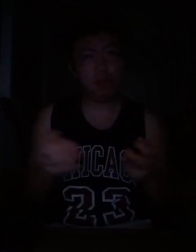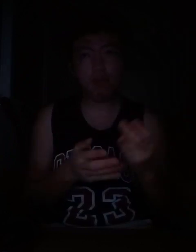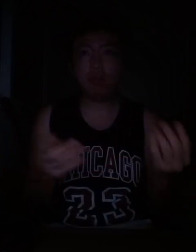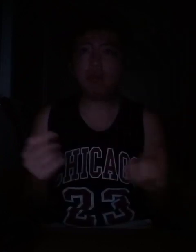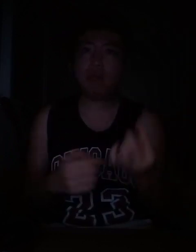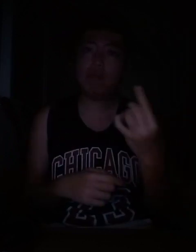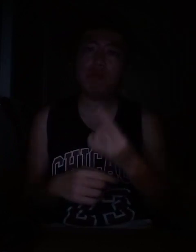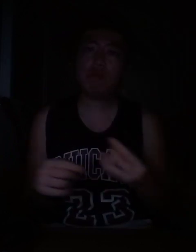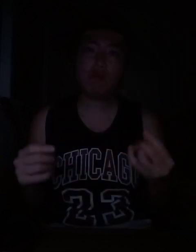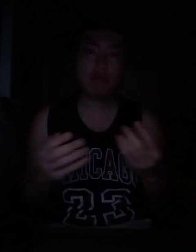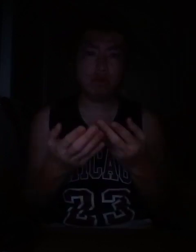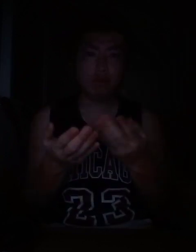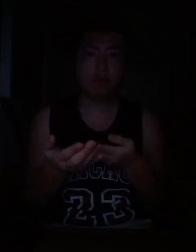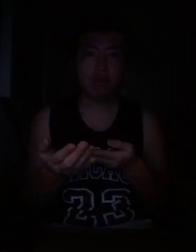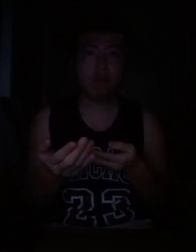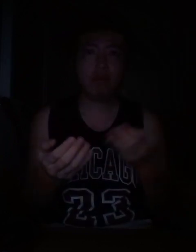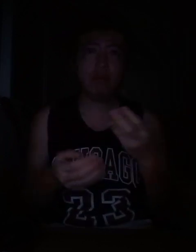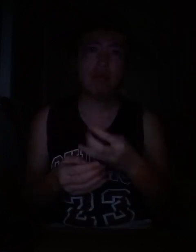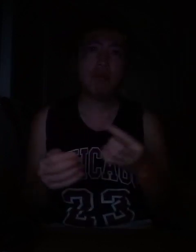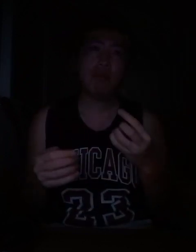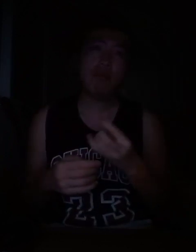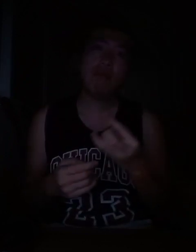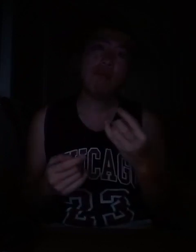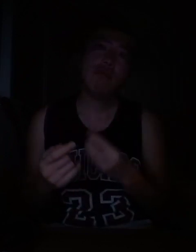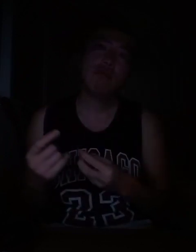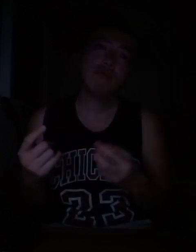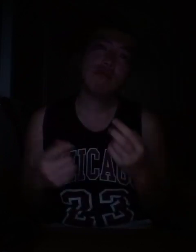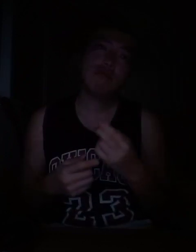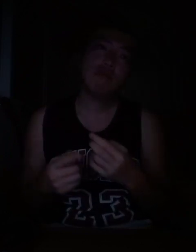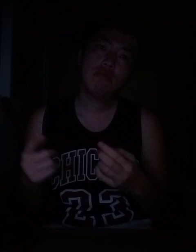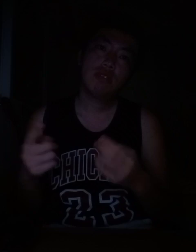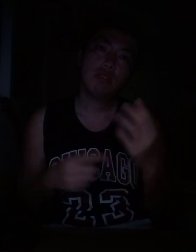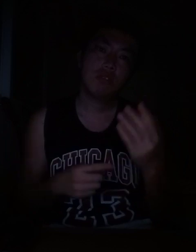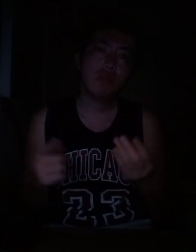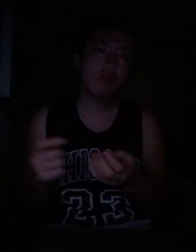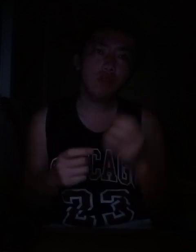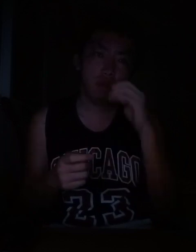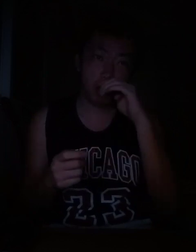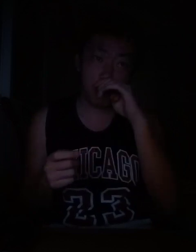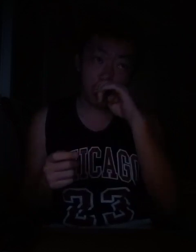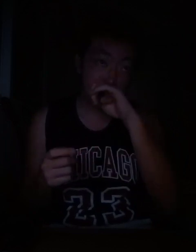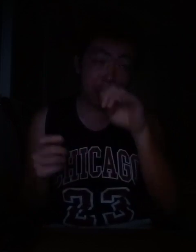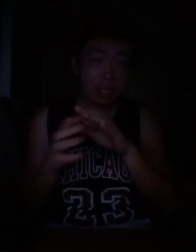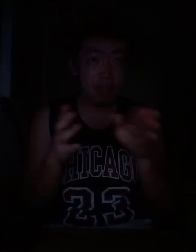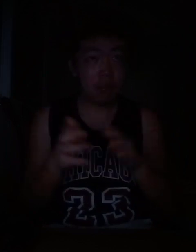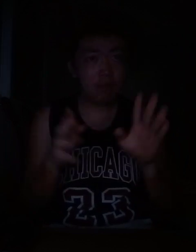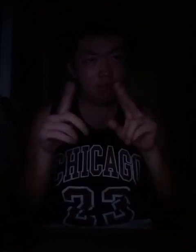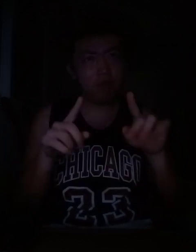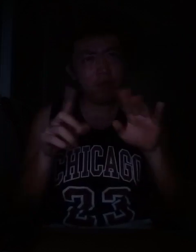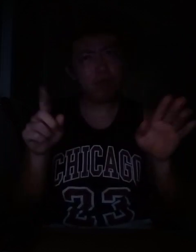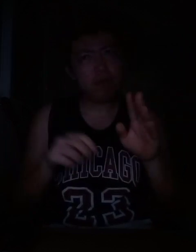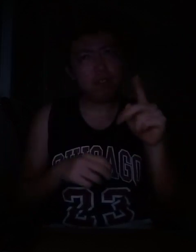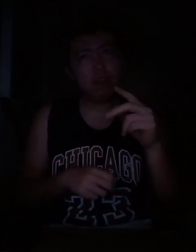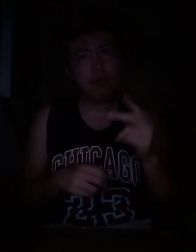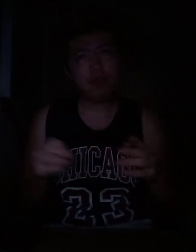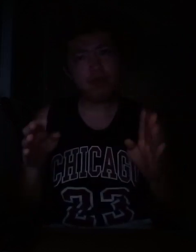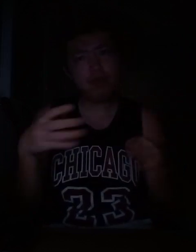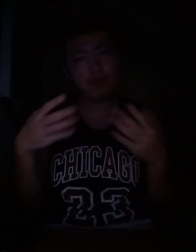예상되는 강도입니다. 중심 기압이 970헥토파스칼로 중심에서 초속 35m의 바람이 부는 여전히